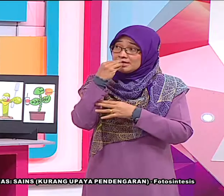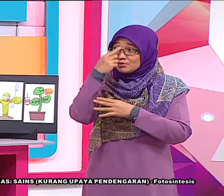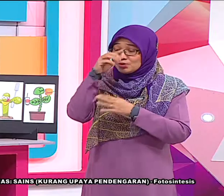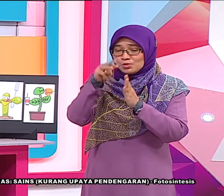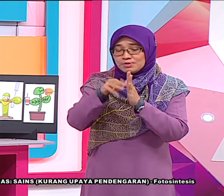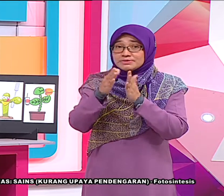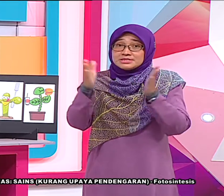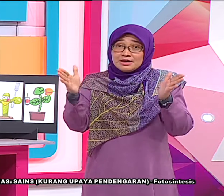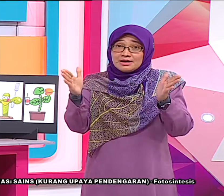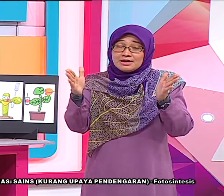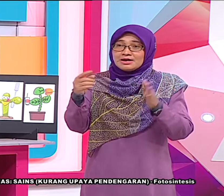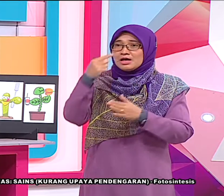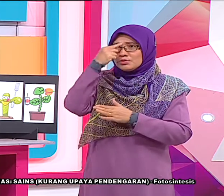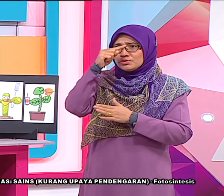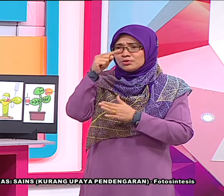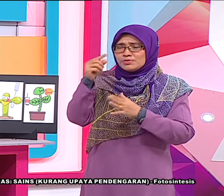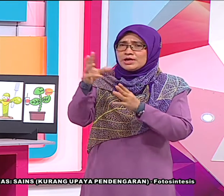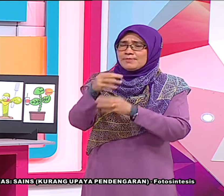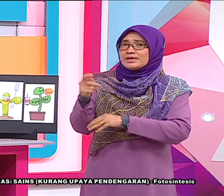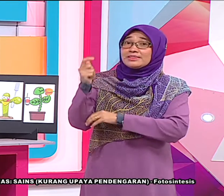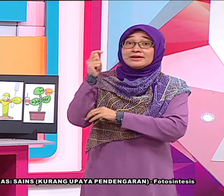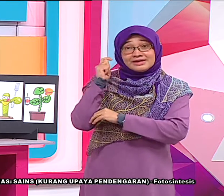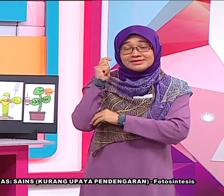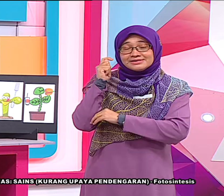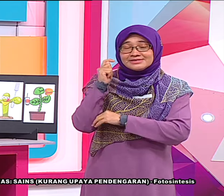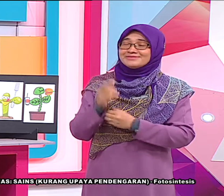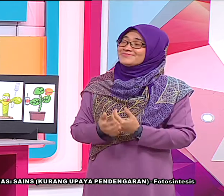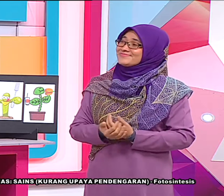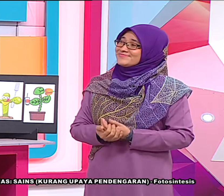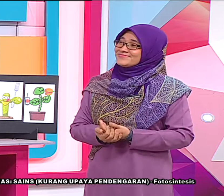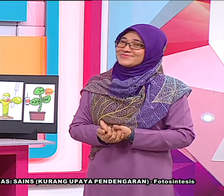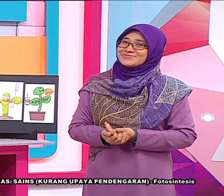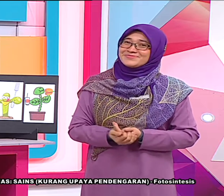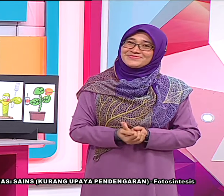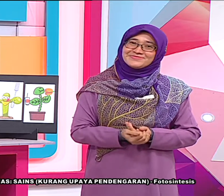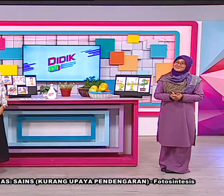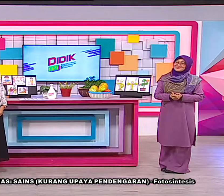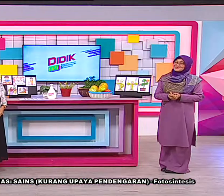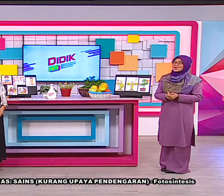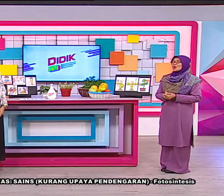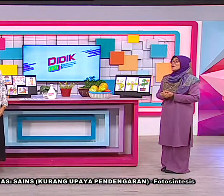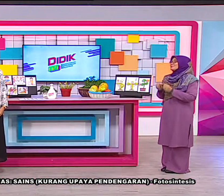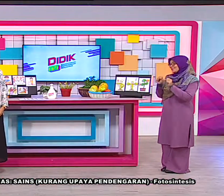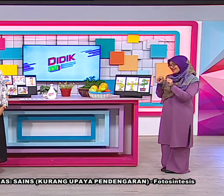untuk membesar untuk mendapatkan tenaga Oke kalau macet tuh boleh sego banyak